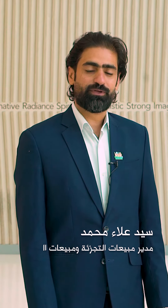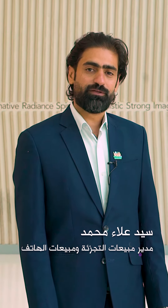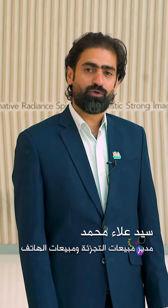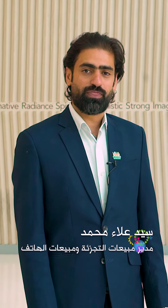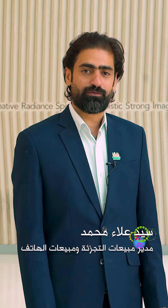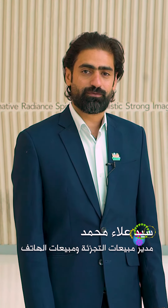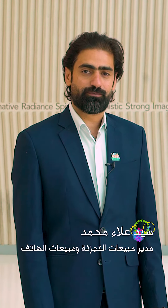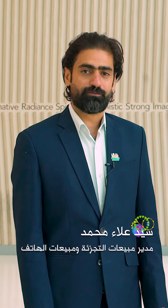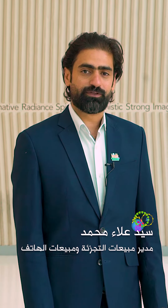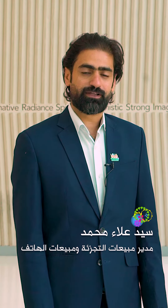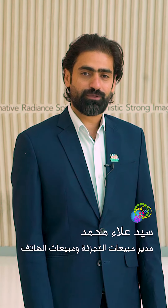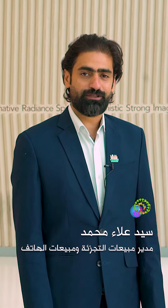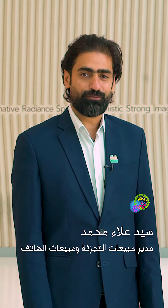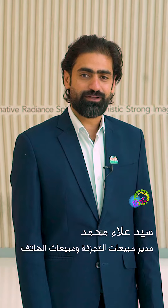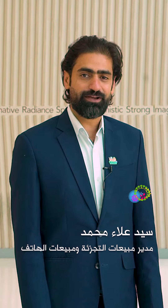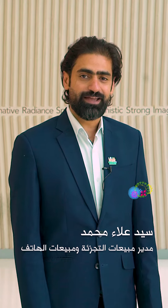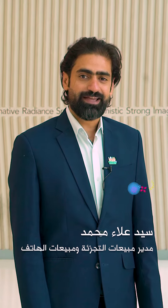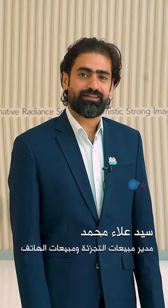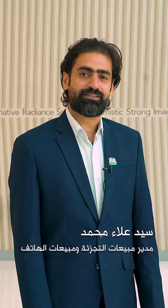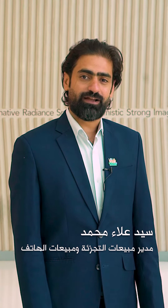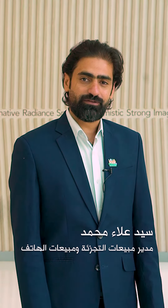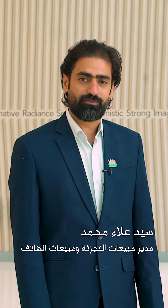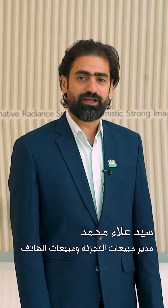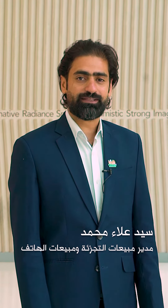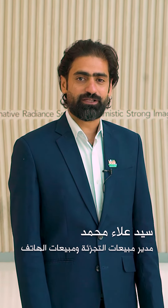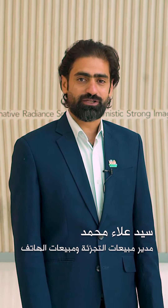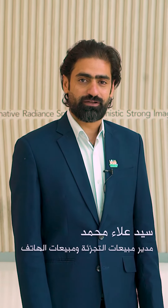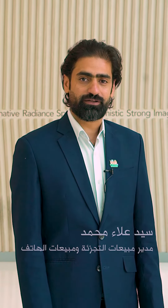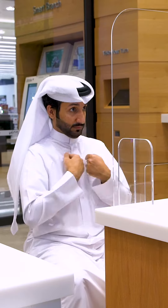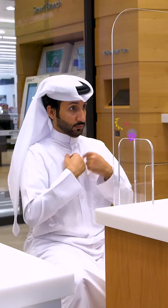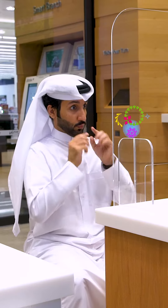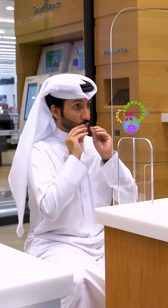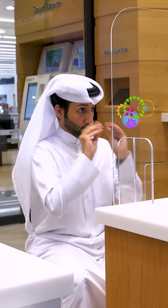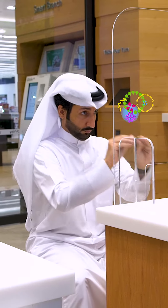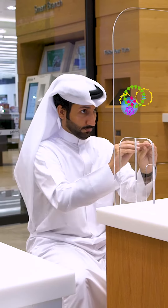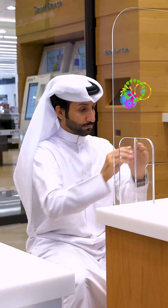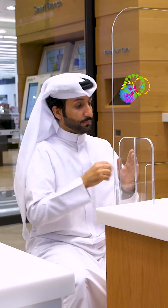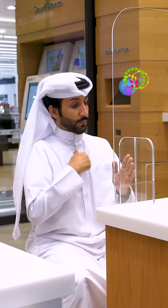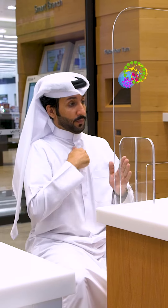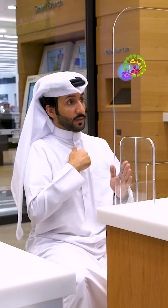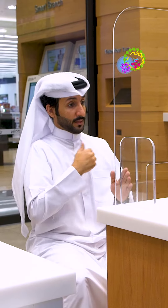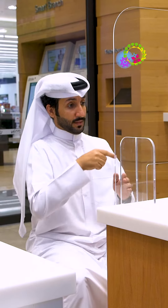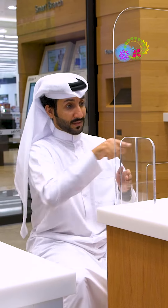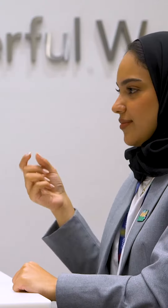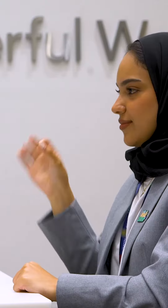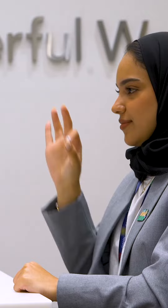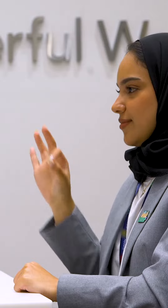40 موظف في خدمة العملاء للتحدث بلغة الإشارة، وقدرنا نحقق جزء من أهدافنا التي نسعى